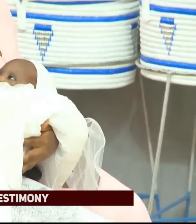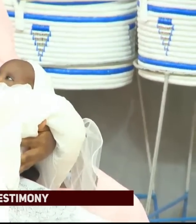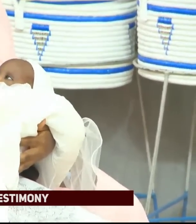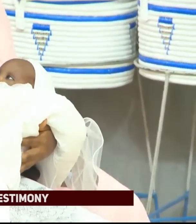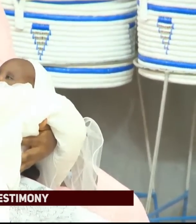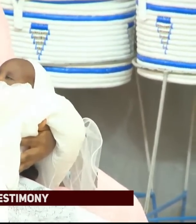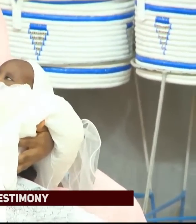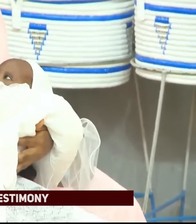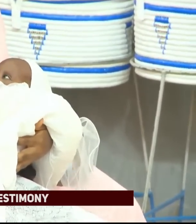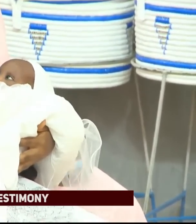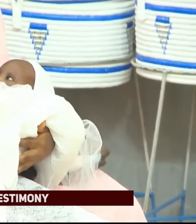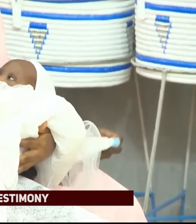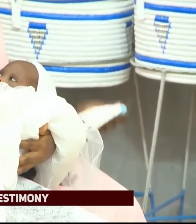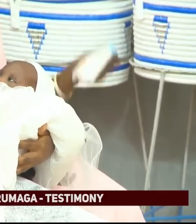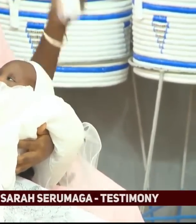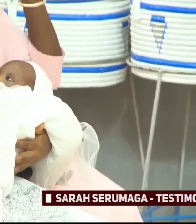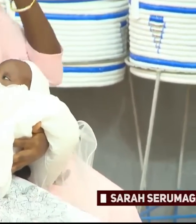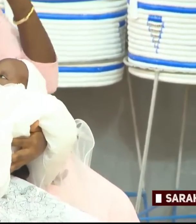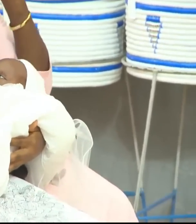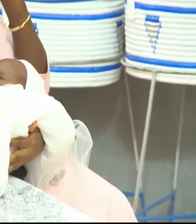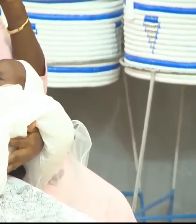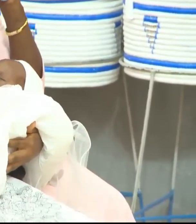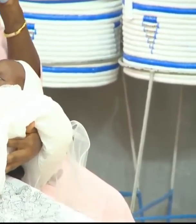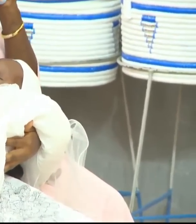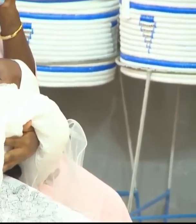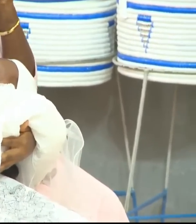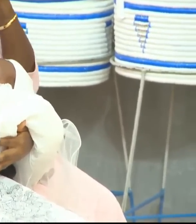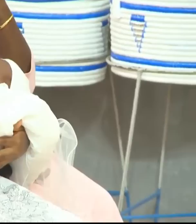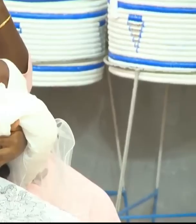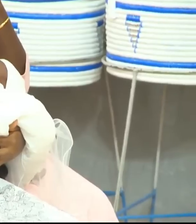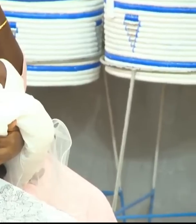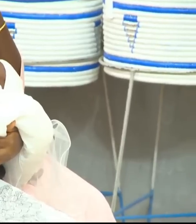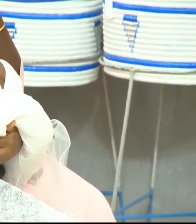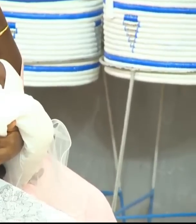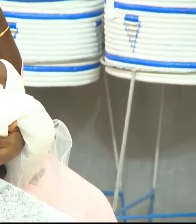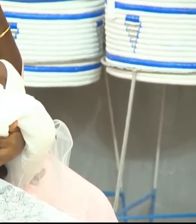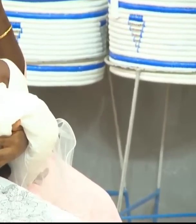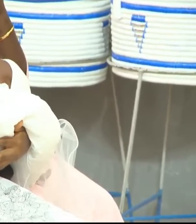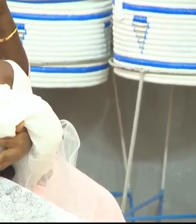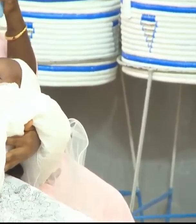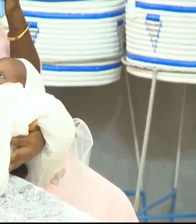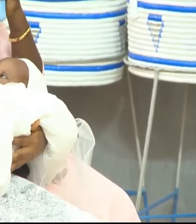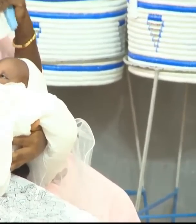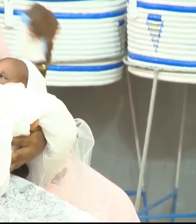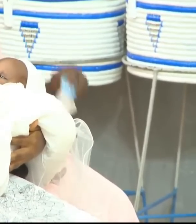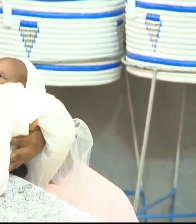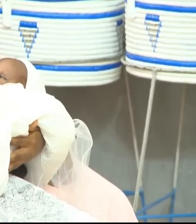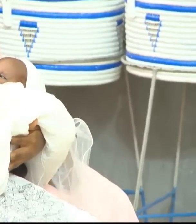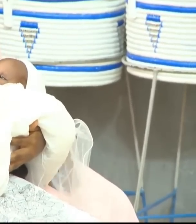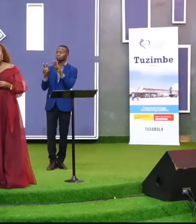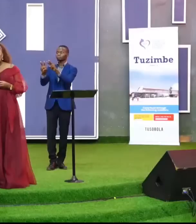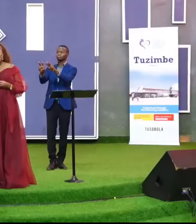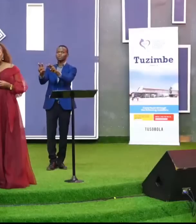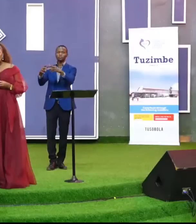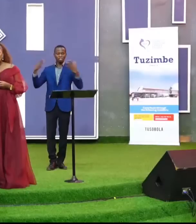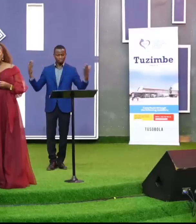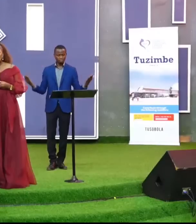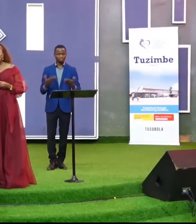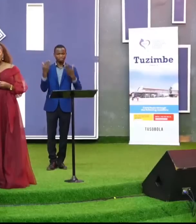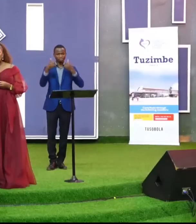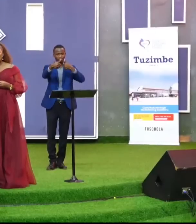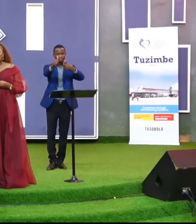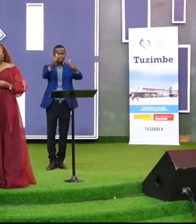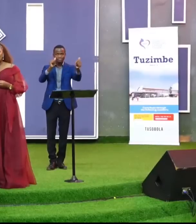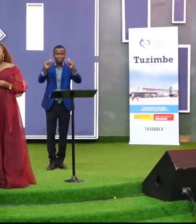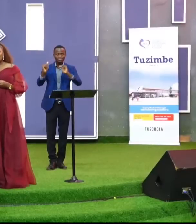Nga sinaba kuyimba kanjogereko naawe. Bw'oba ng'oweddemu amaanyi tunuulira nzoddemu amaanyi.